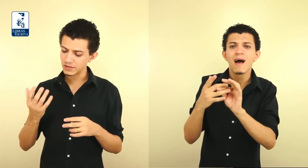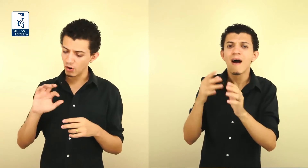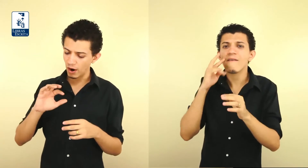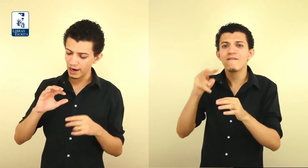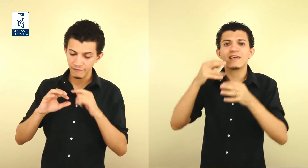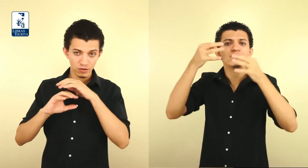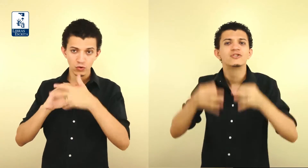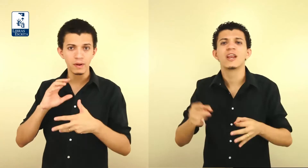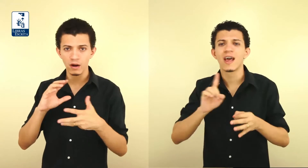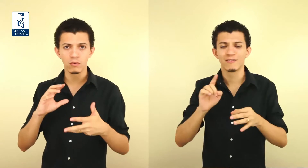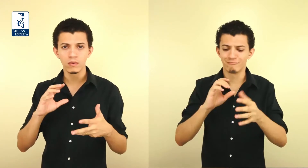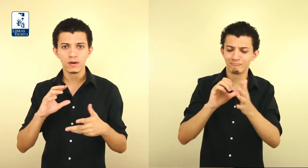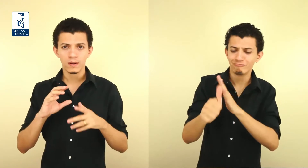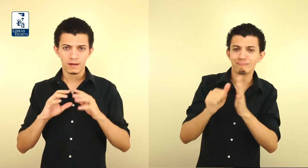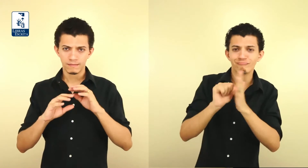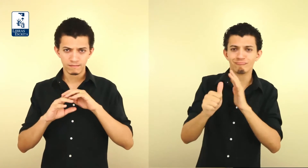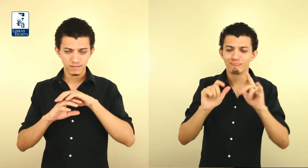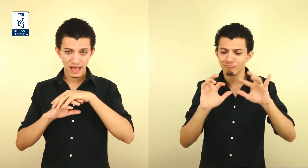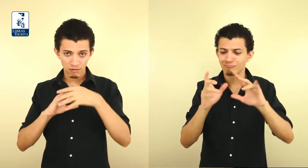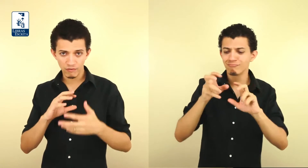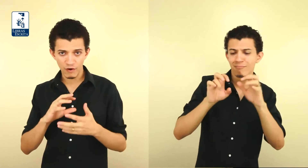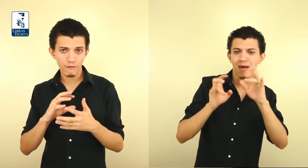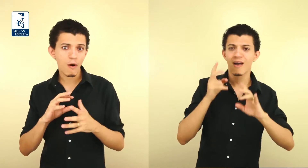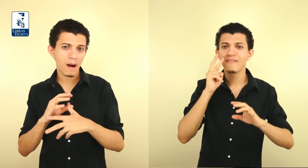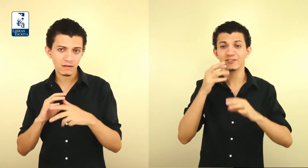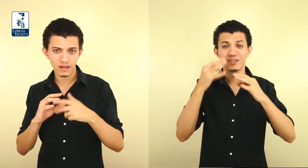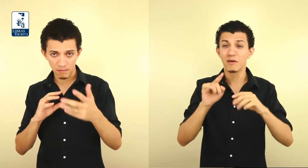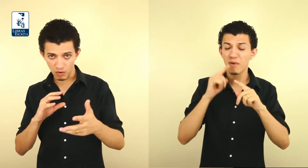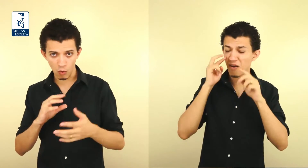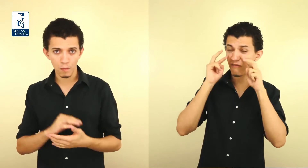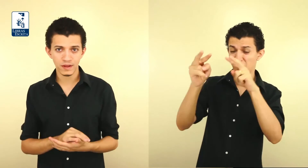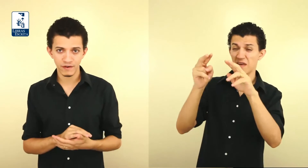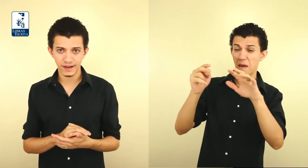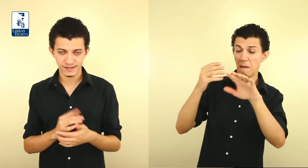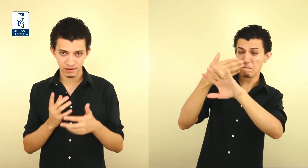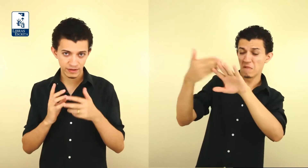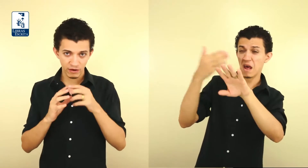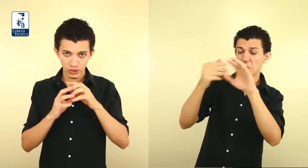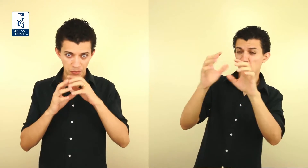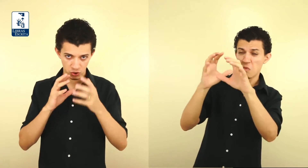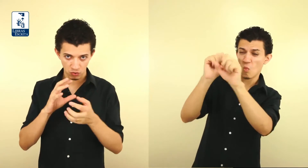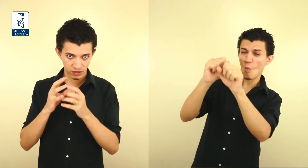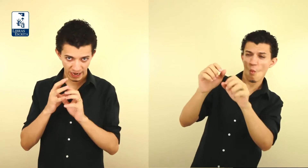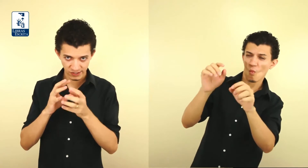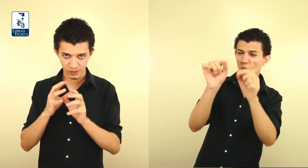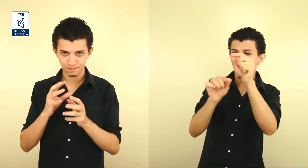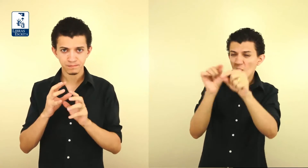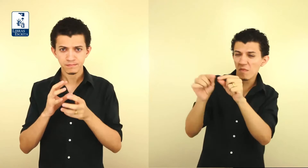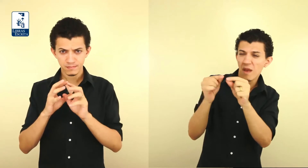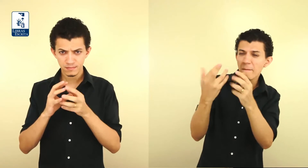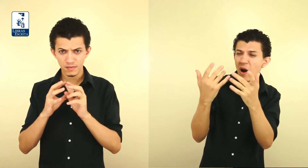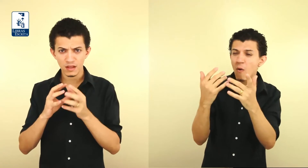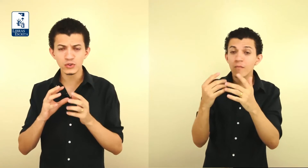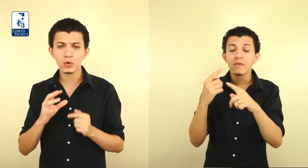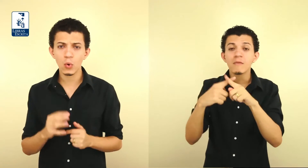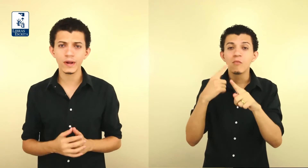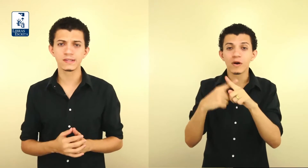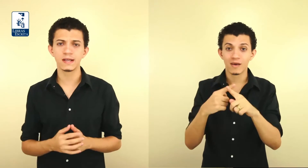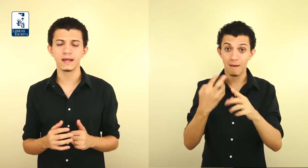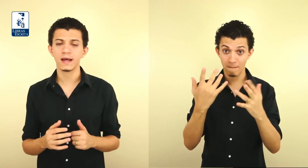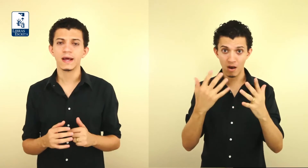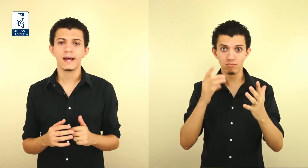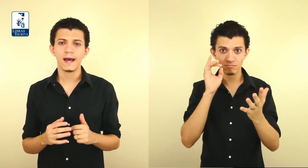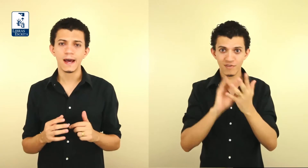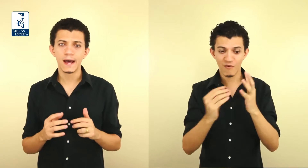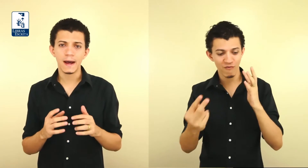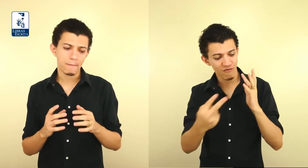quando a pessoa olha, ela vê tudo branco. Ela não vê o formato da mão como deveria ser, não tem nenhum tipo de contraste de cores